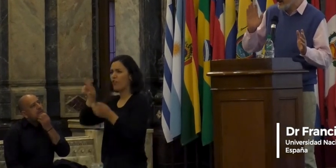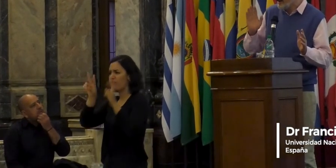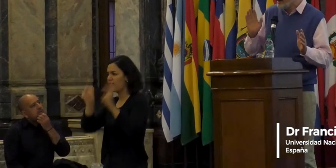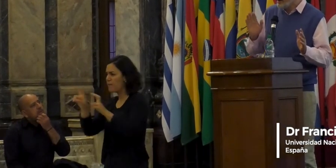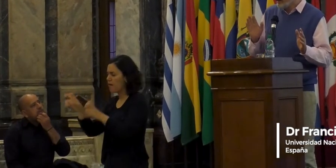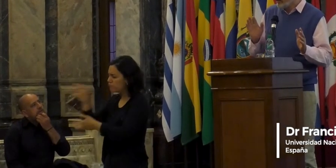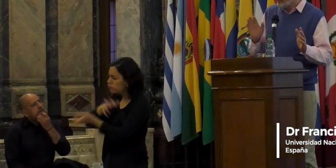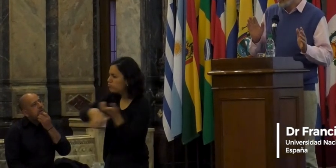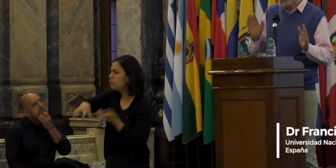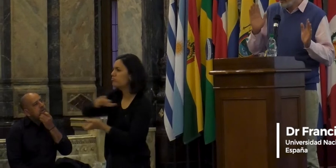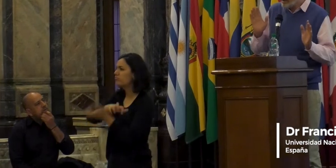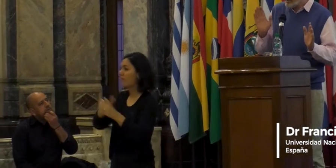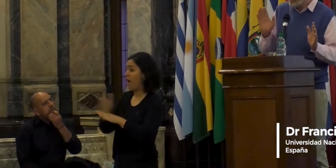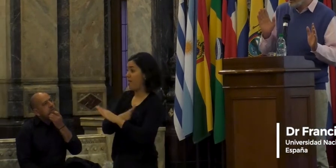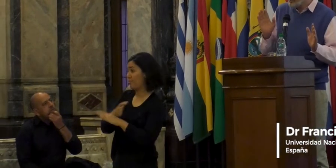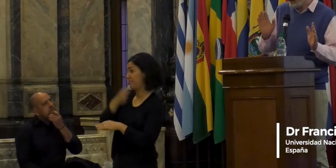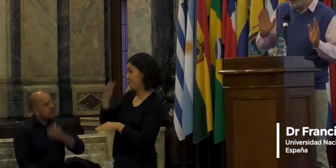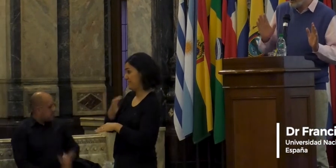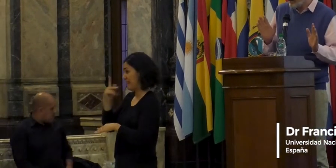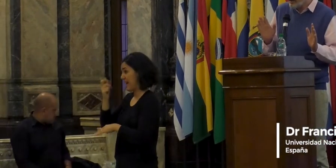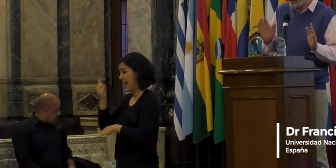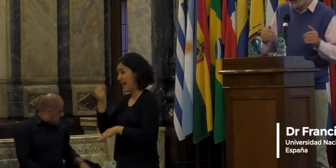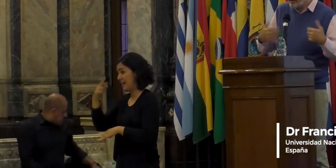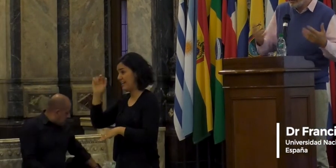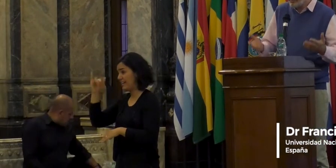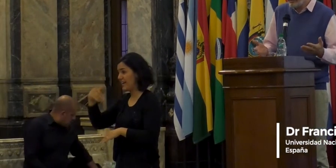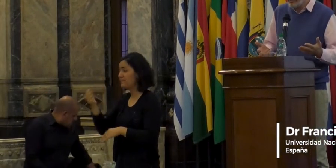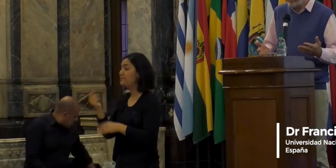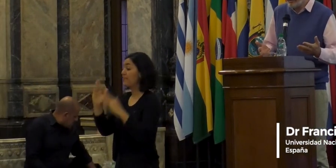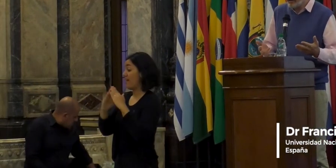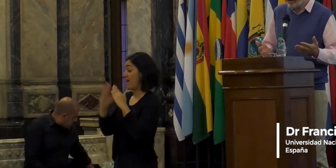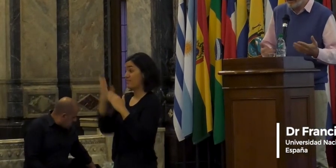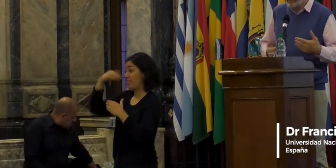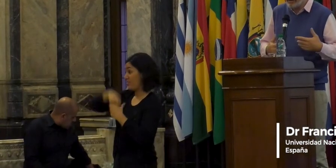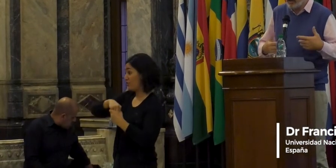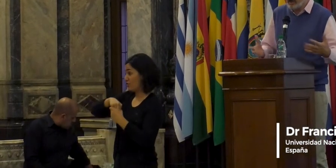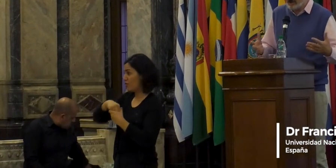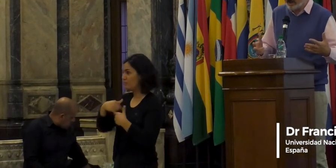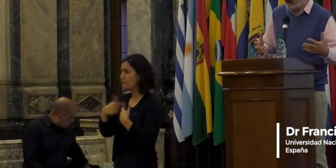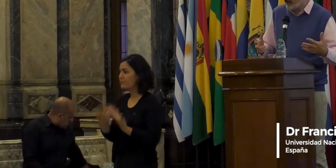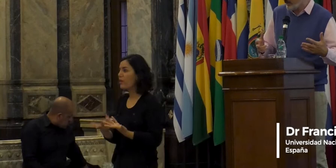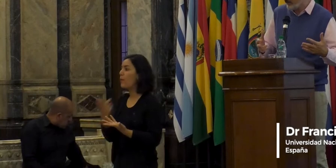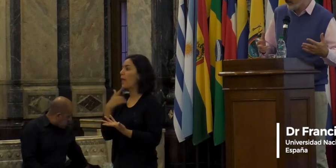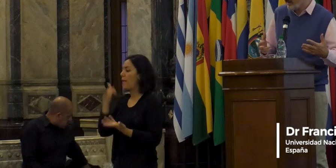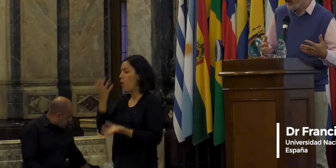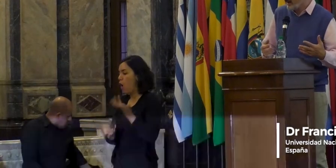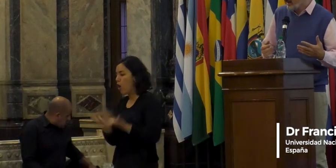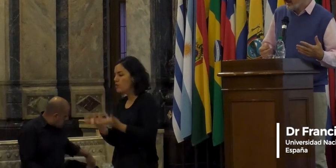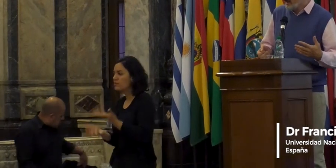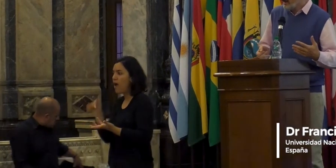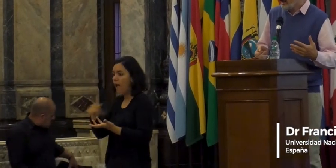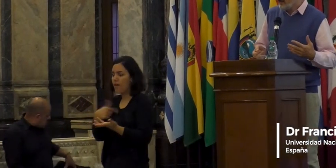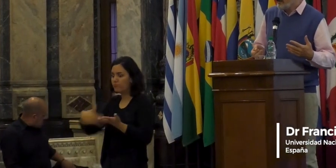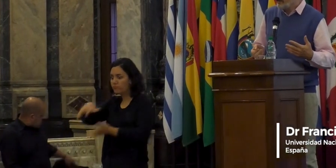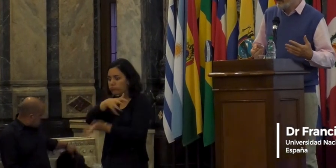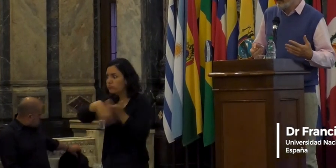Karina, porque la vida desde las cocinas y vista desde las cocinas tiene mucho de enredo.